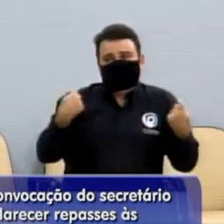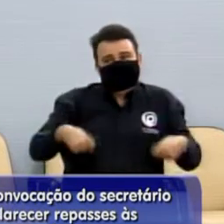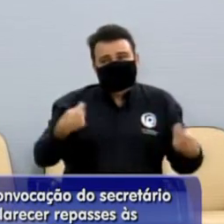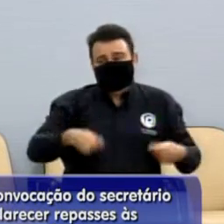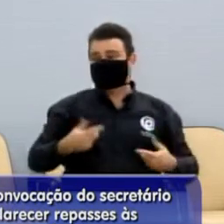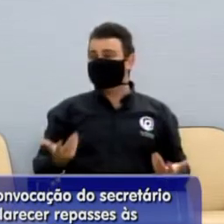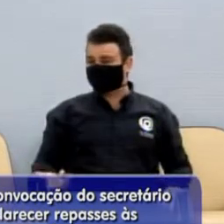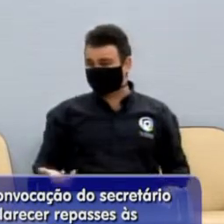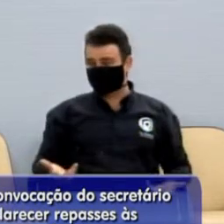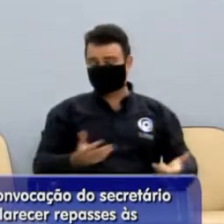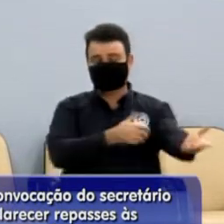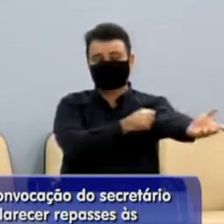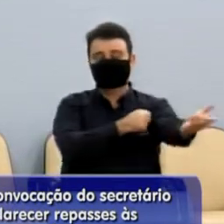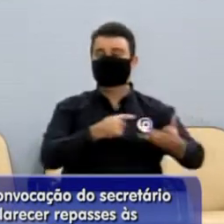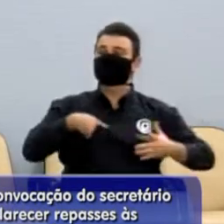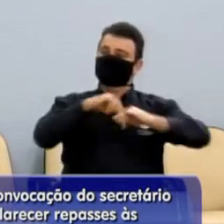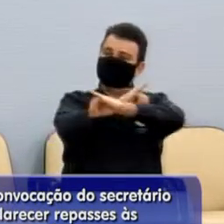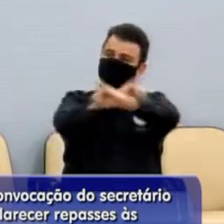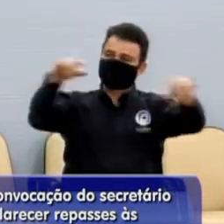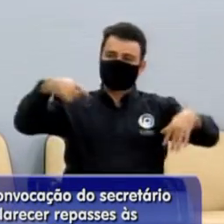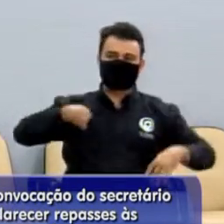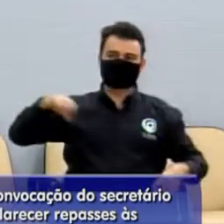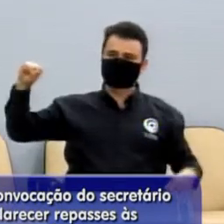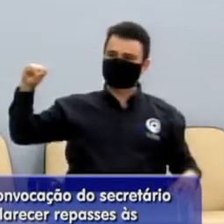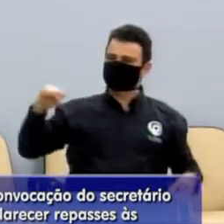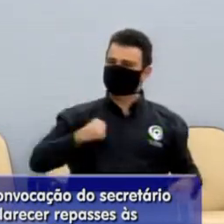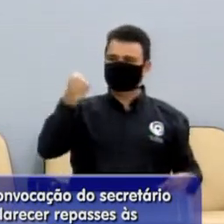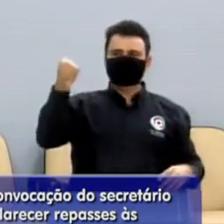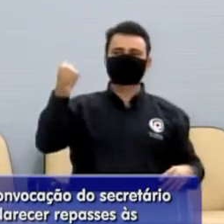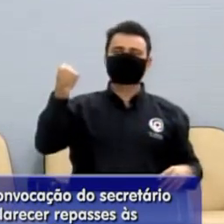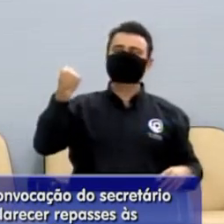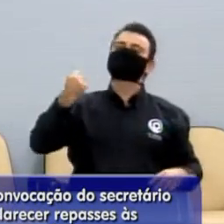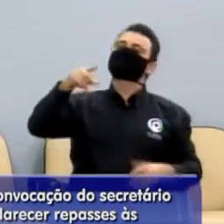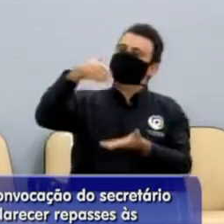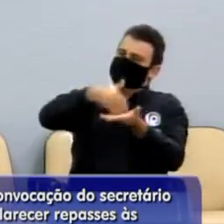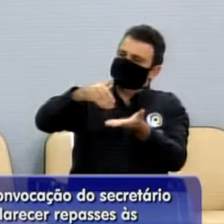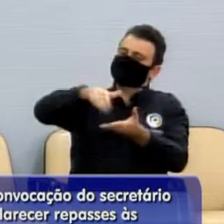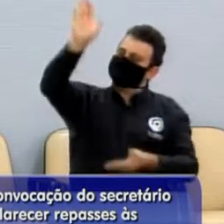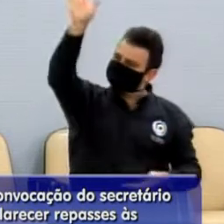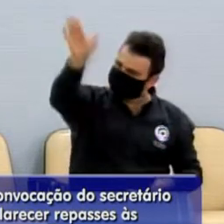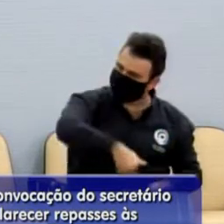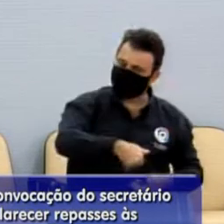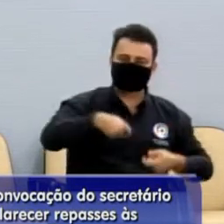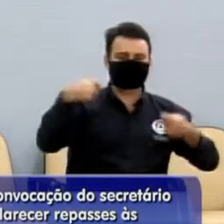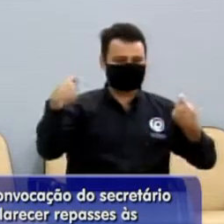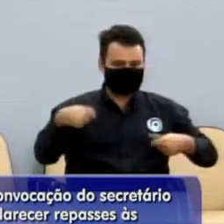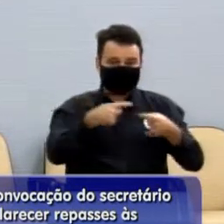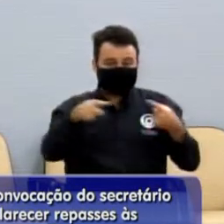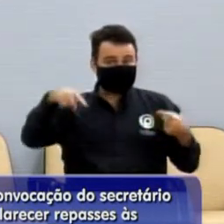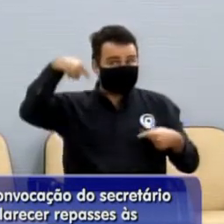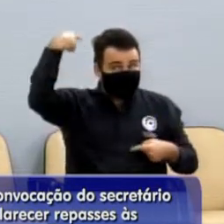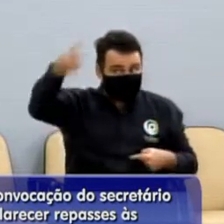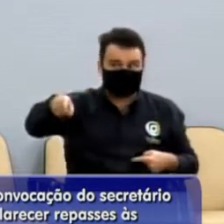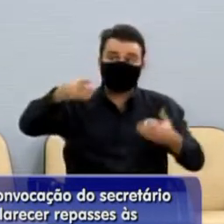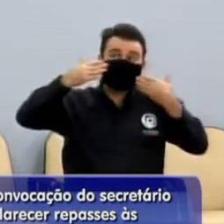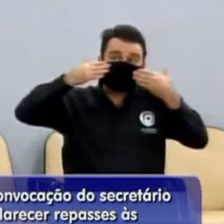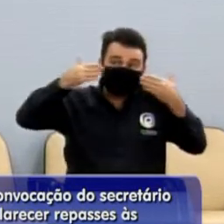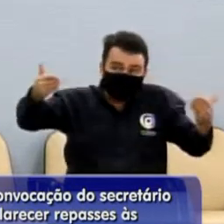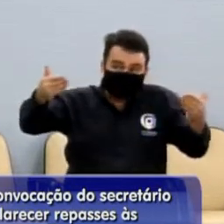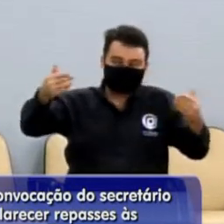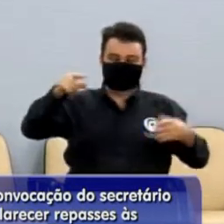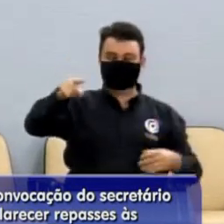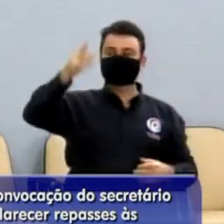fazer é registrar a indignação e convocar o secretário para que ele fale de maneira pública e nessa casa